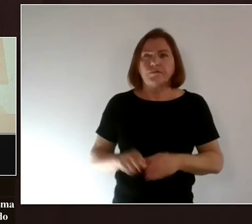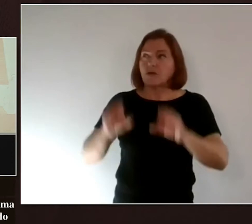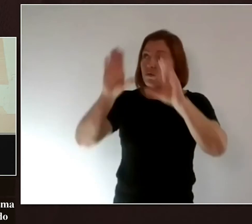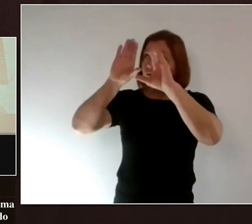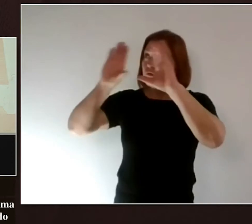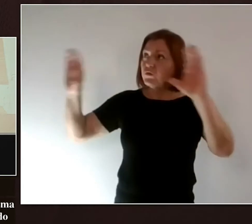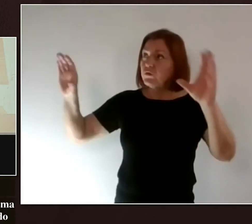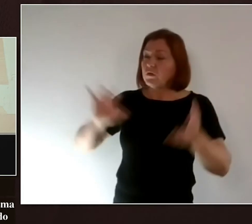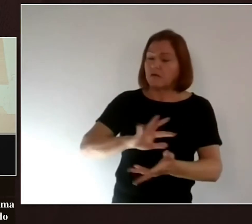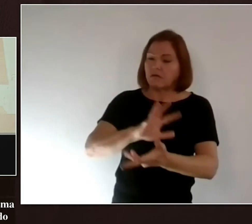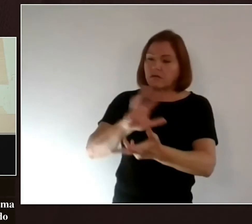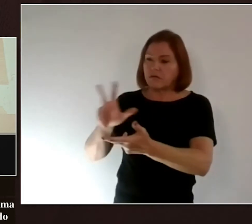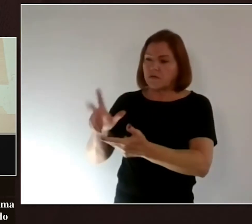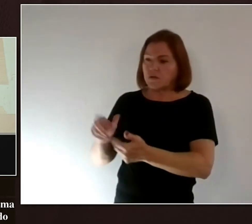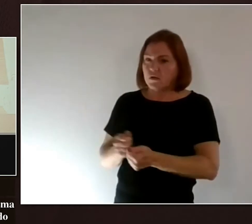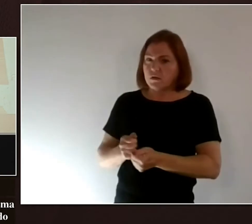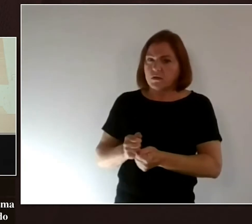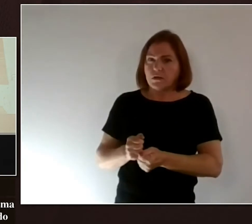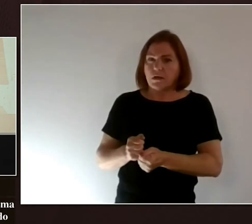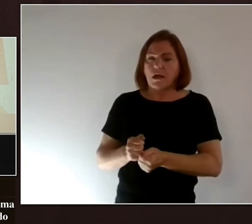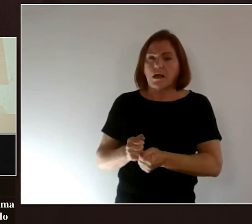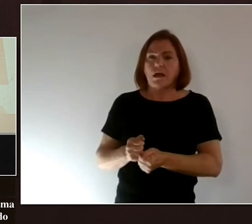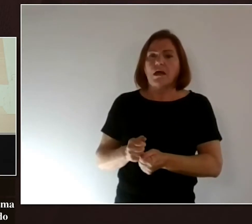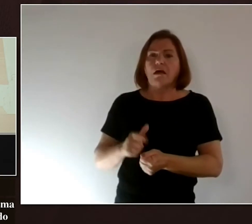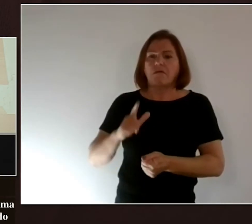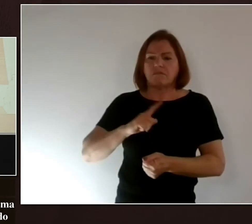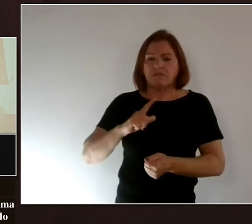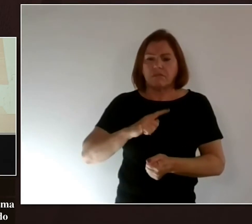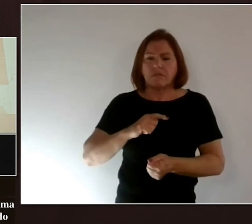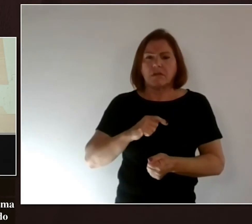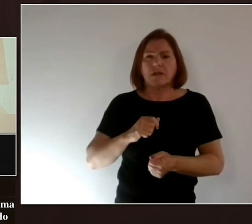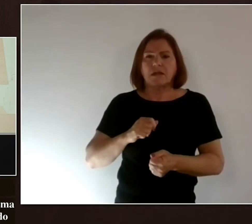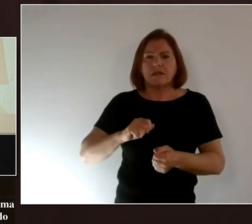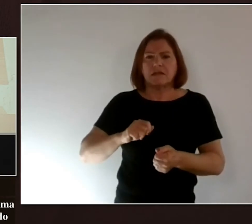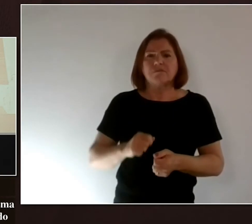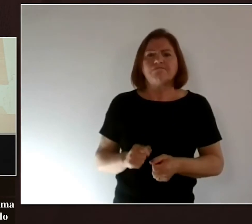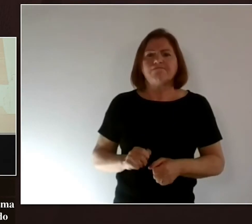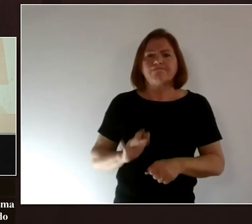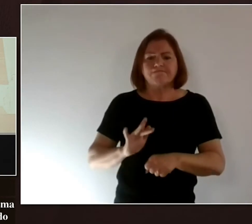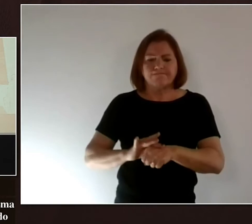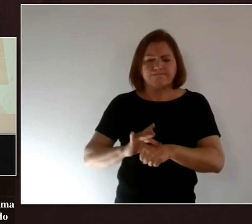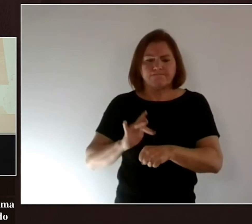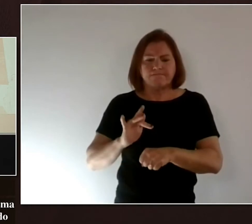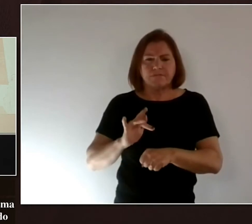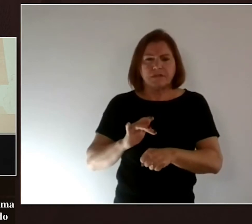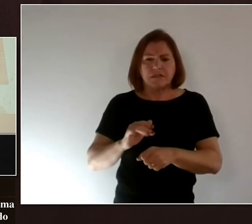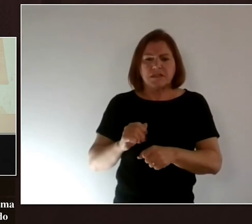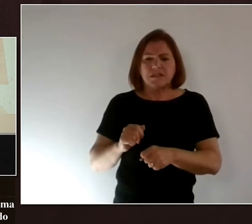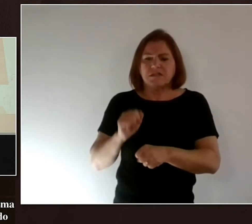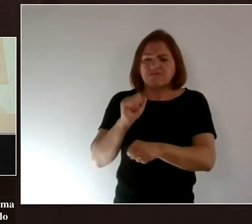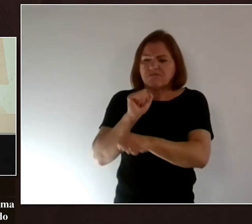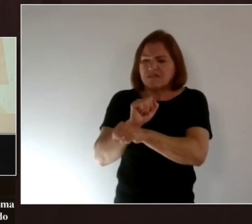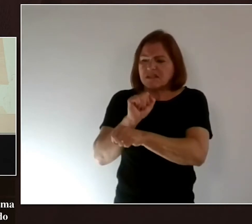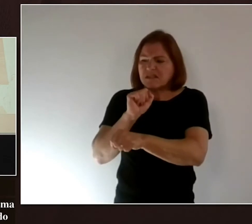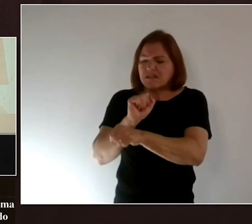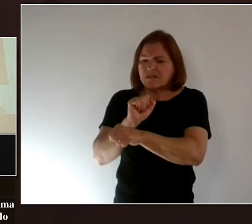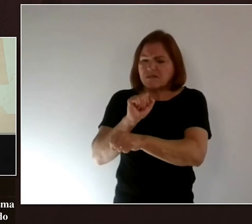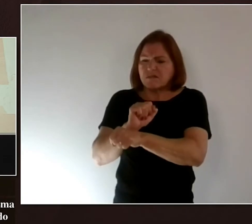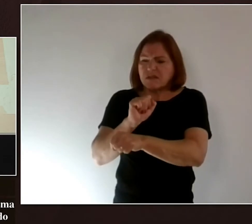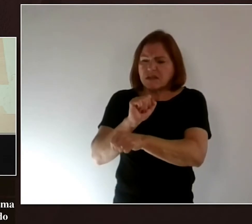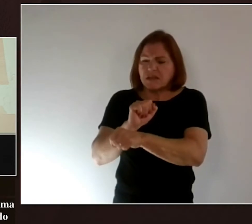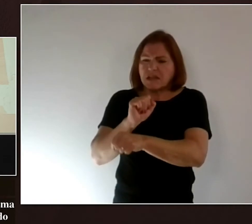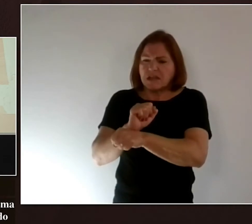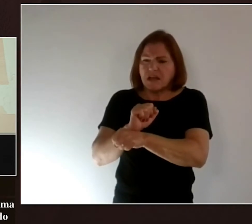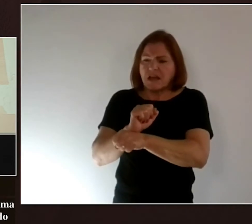sido entesourados para fogo, estando reservados para o dia do juízo e